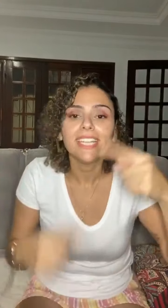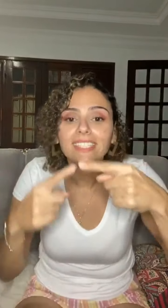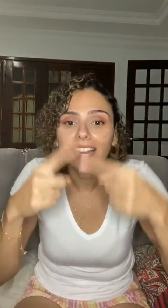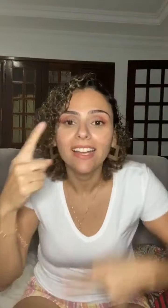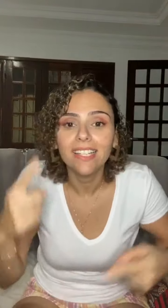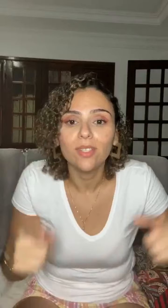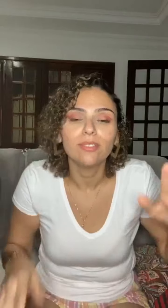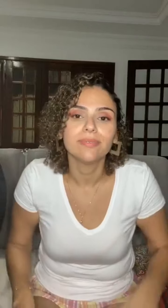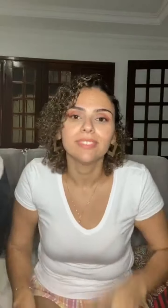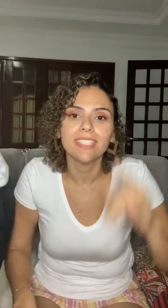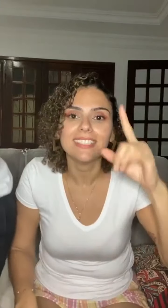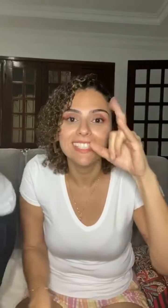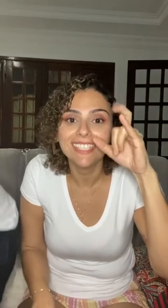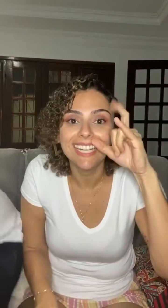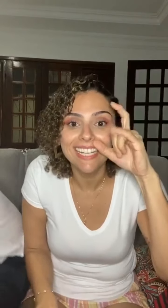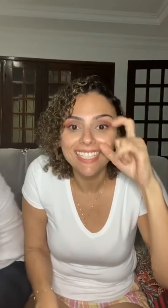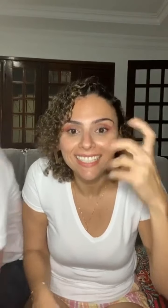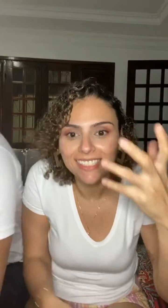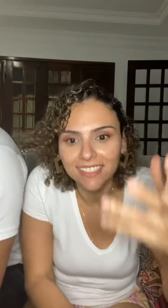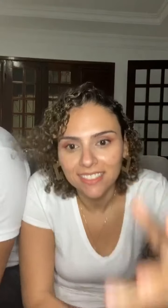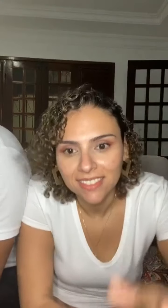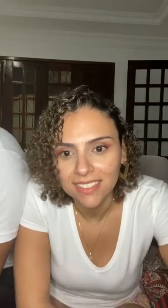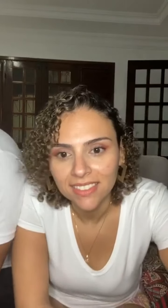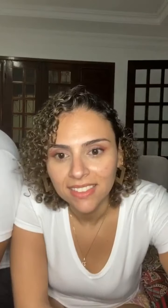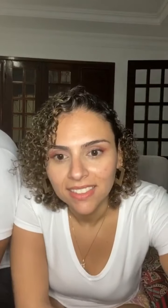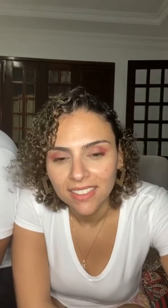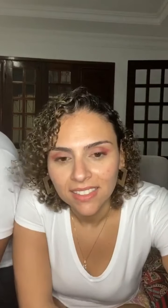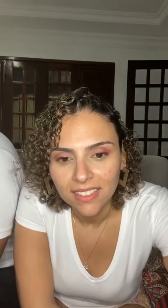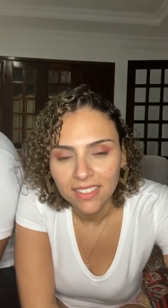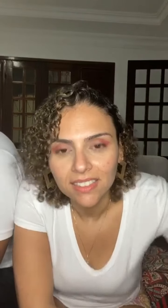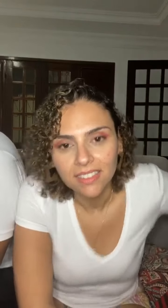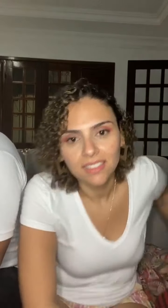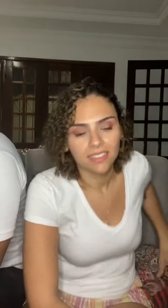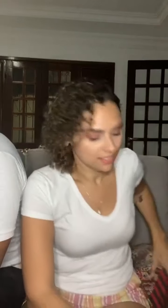Gente, caiu esse Instagram.